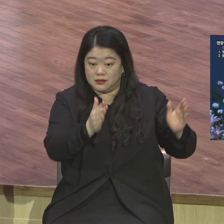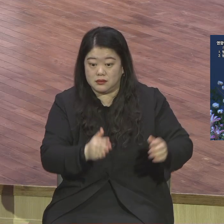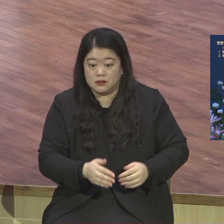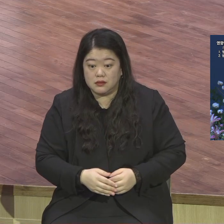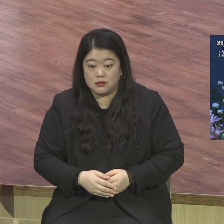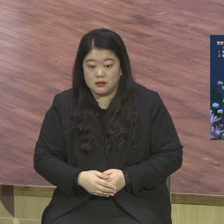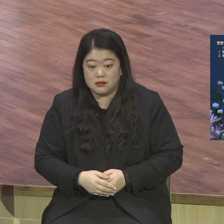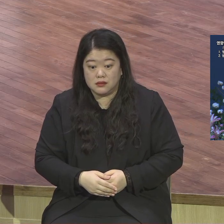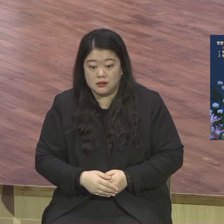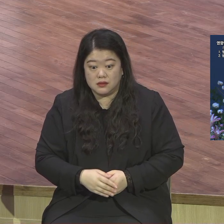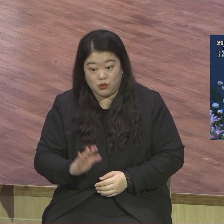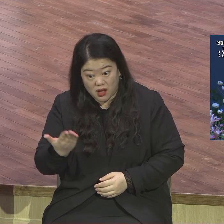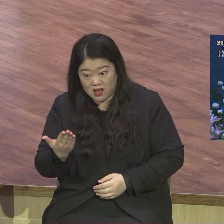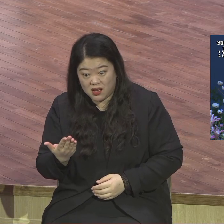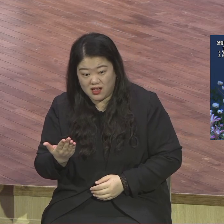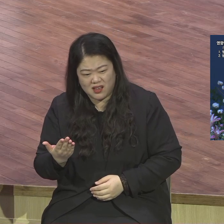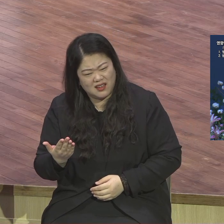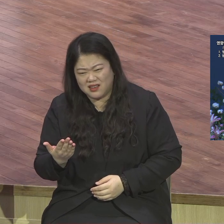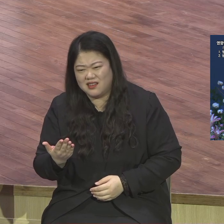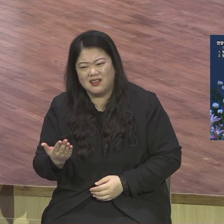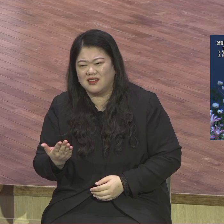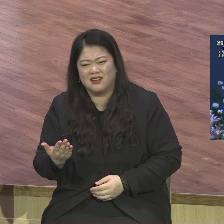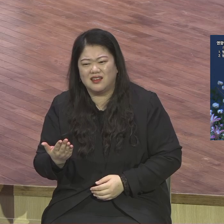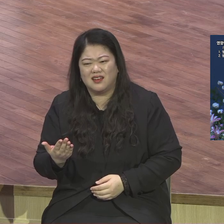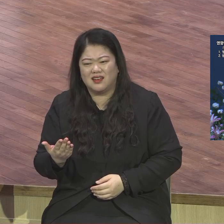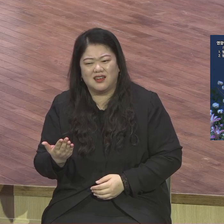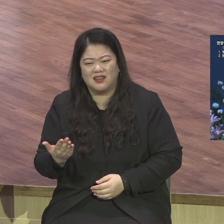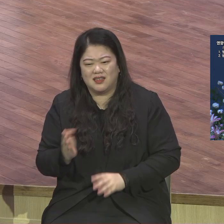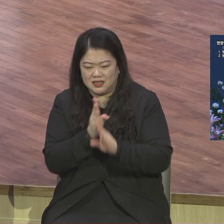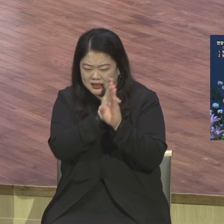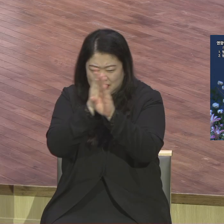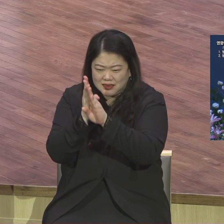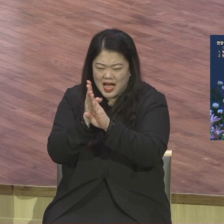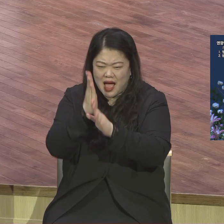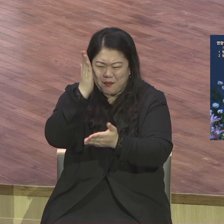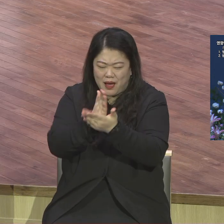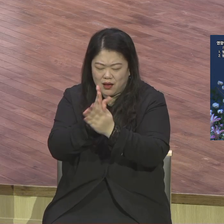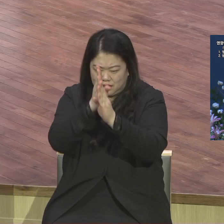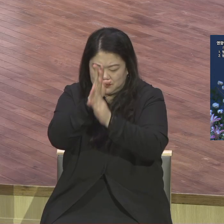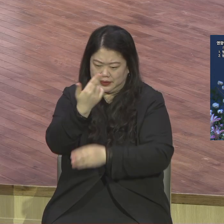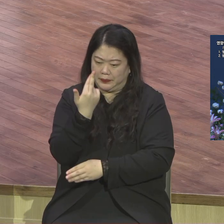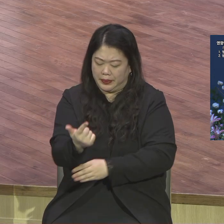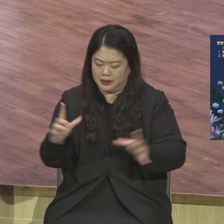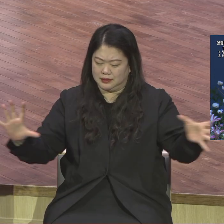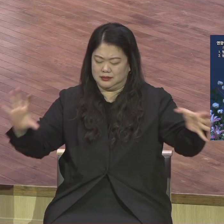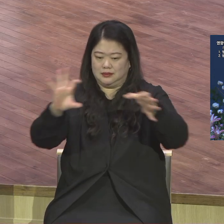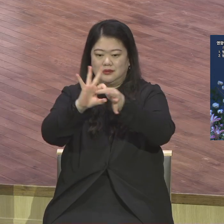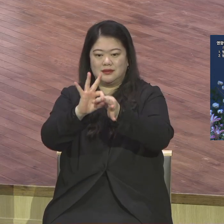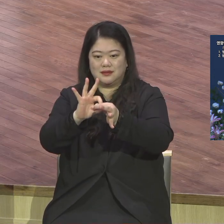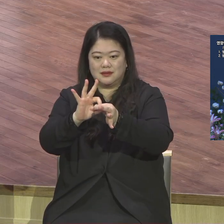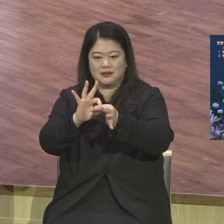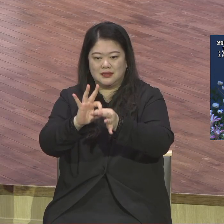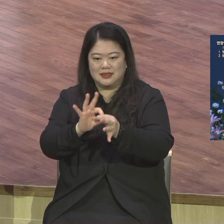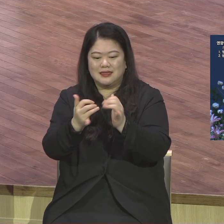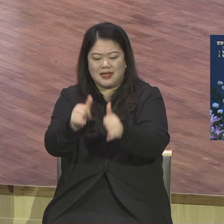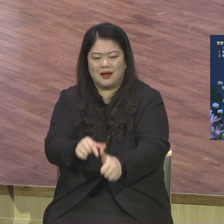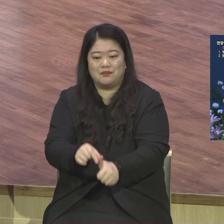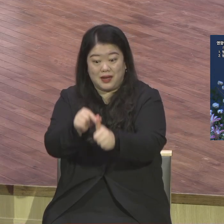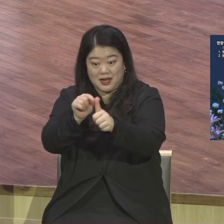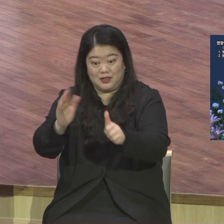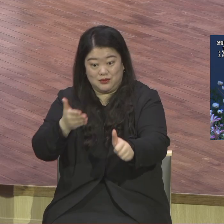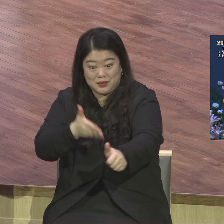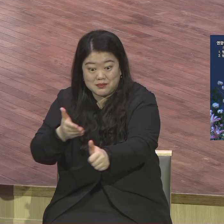완전 복음 체질 되어서 모두를 살리는 윈윈 삶 살기를 주님으로 축복합니다. 결론입니다.